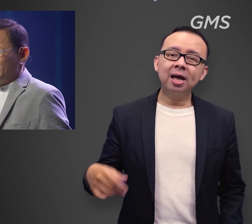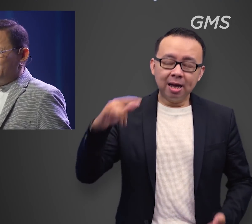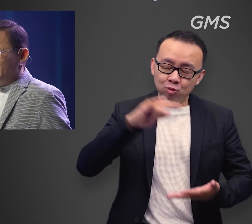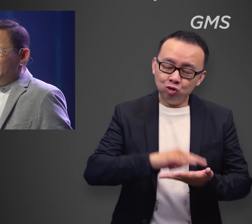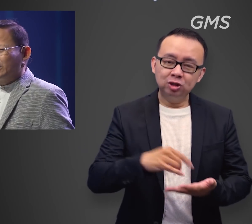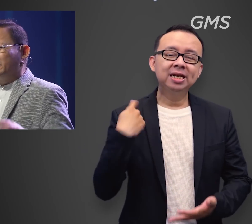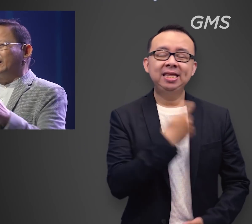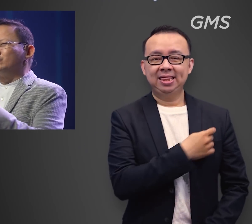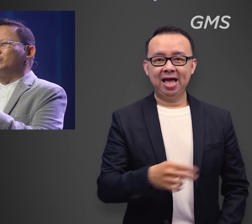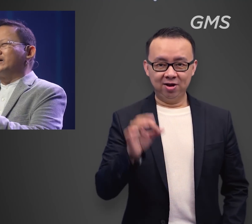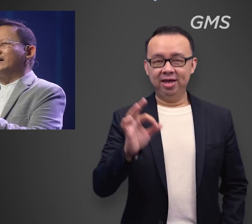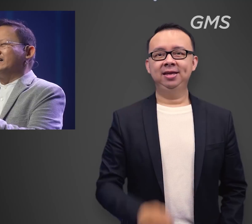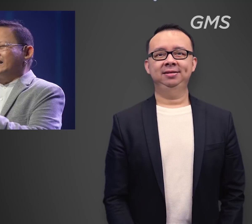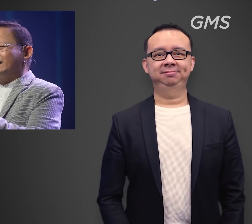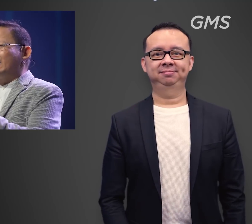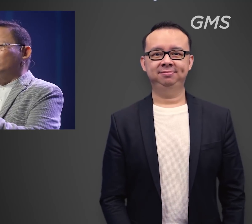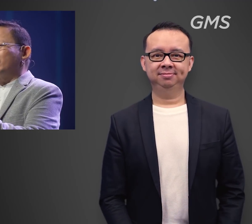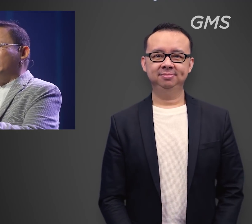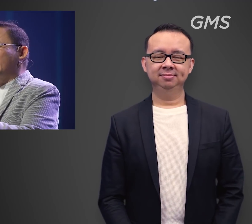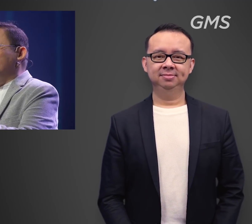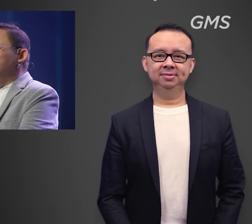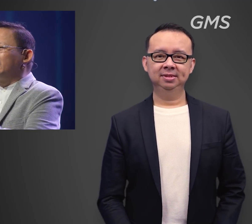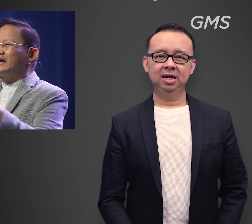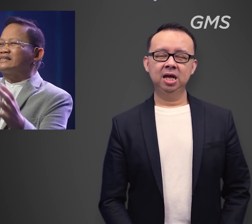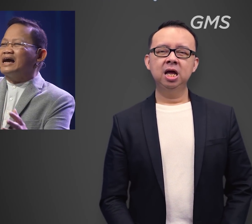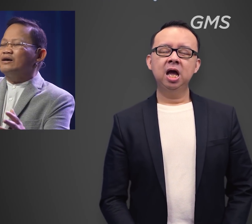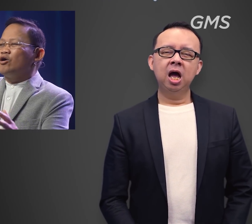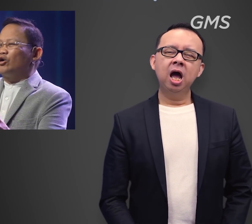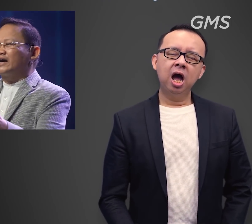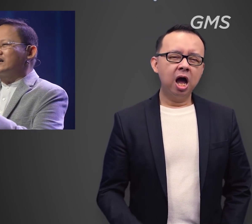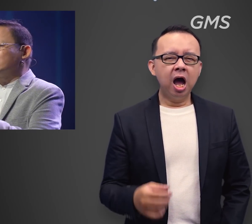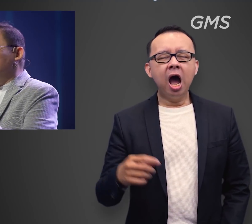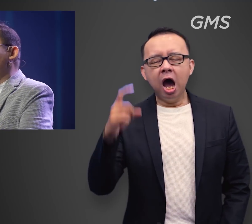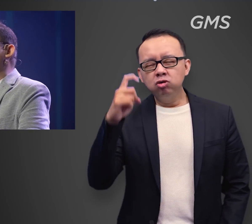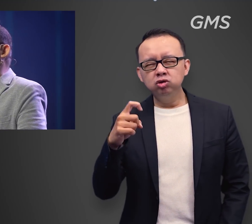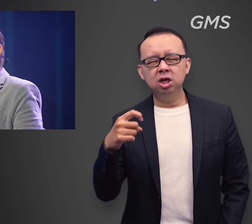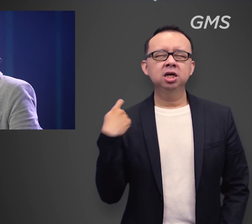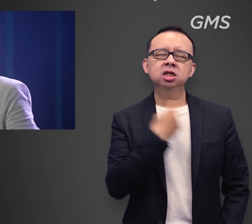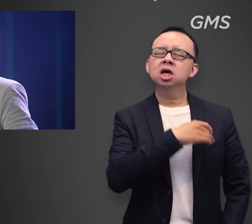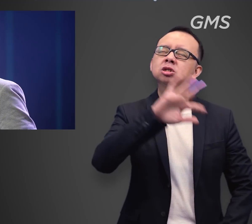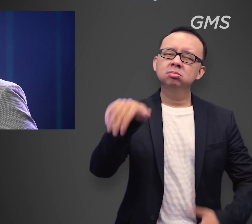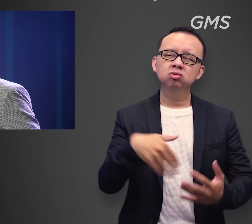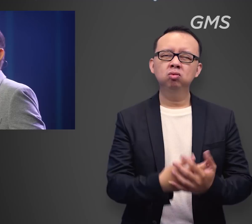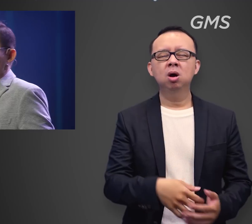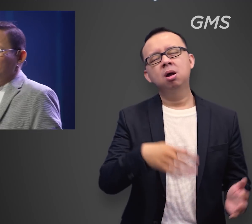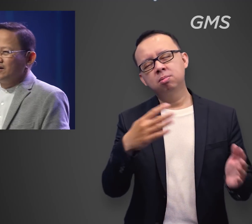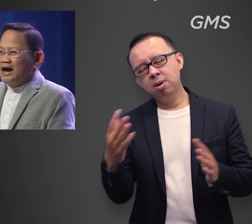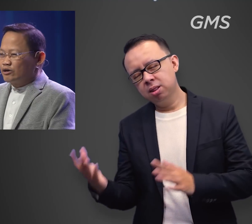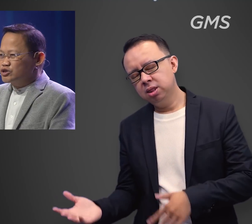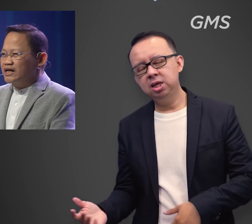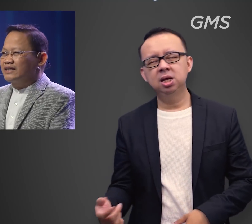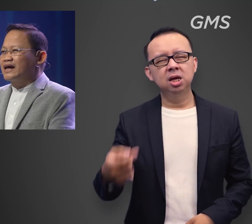rohani. Amin. Demikian juga yang seharusnya kita ini binasa oleh karena semua pelanggaran yang kita